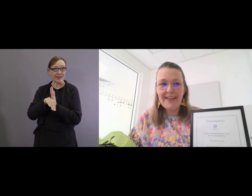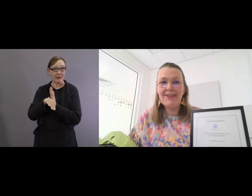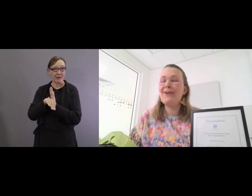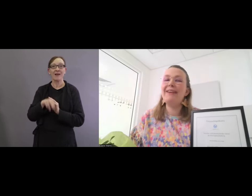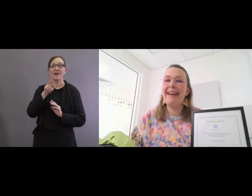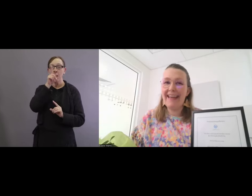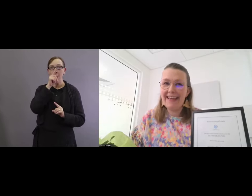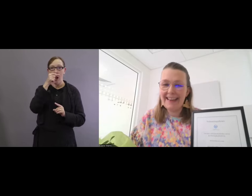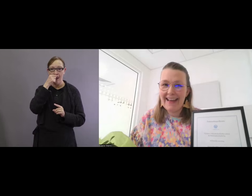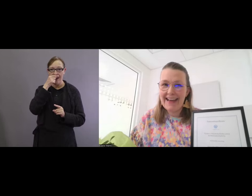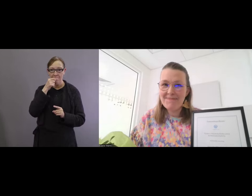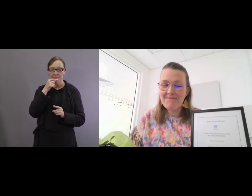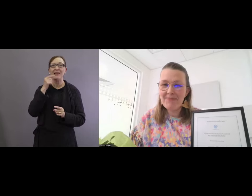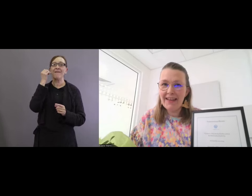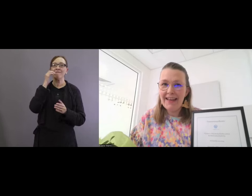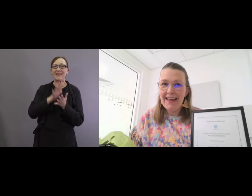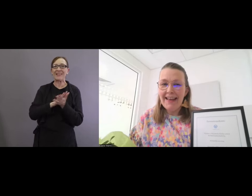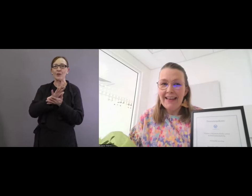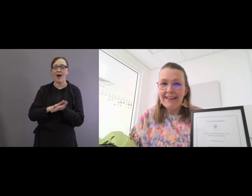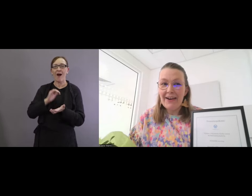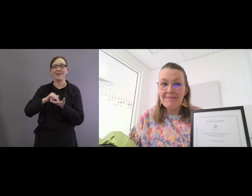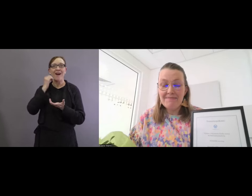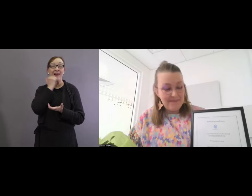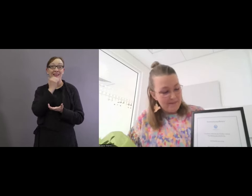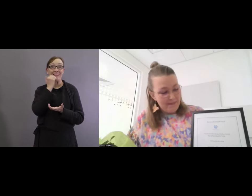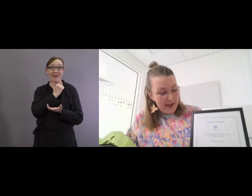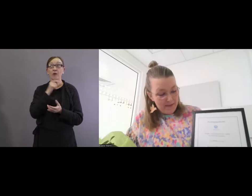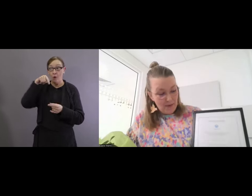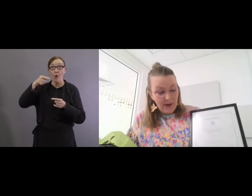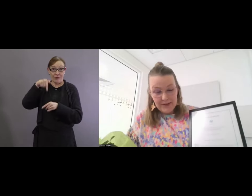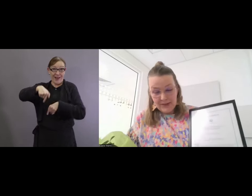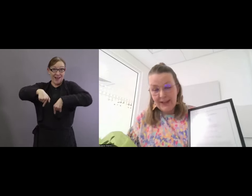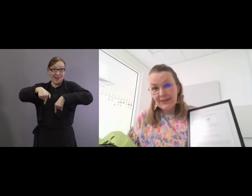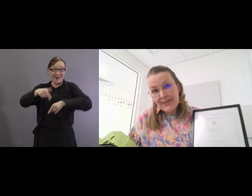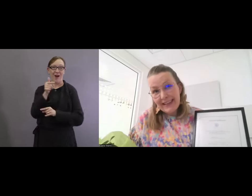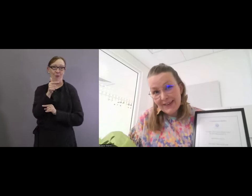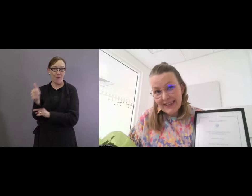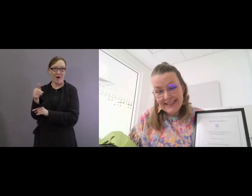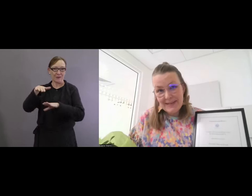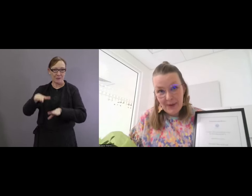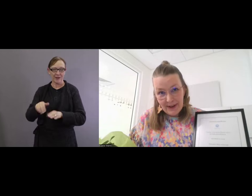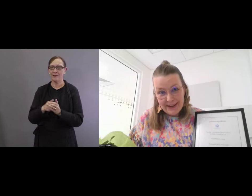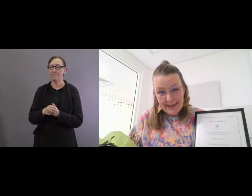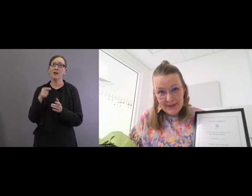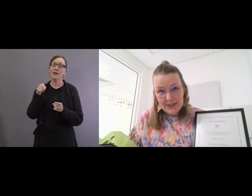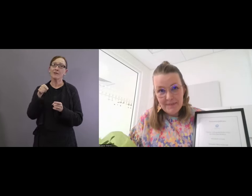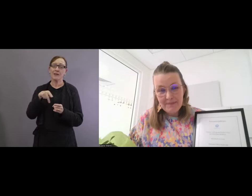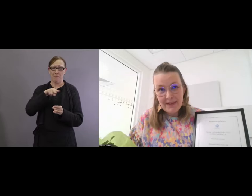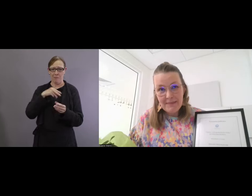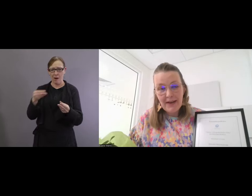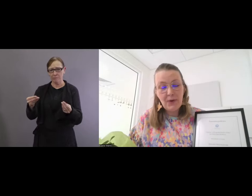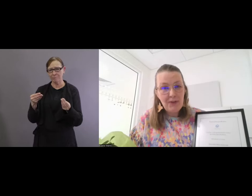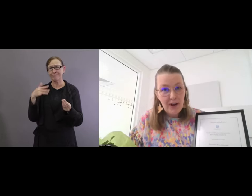Nalle, viitotaan ja leikitään. Ja me ollaan tosiaan tosi iloisia tästä